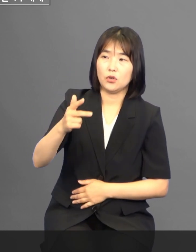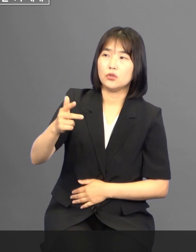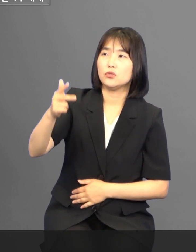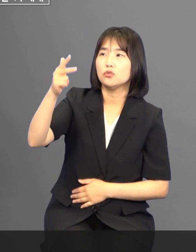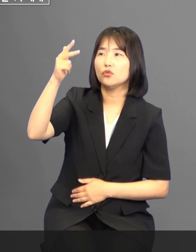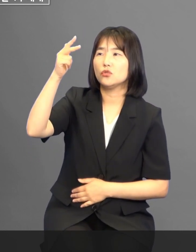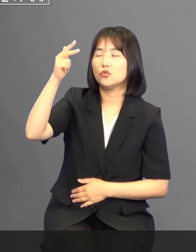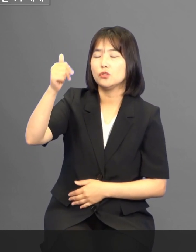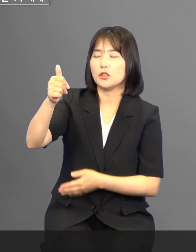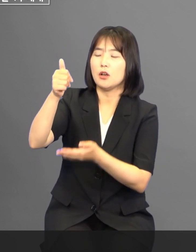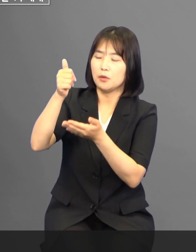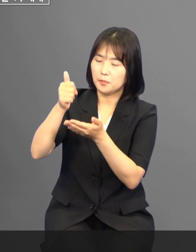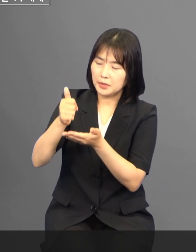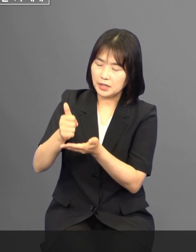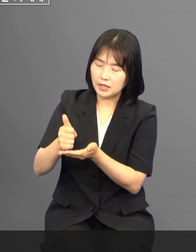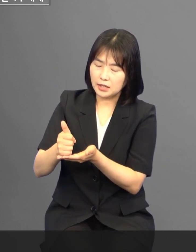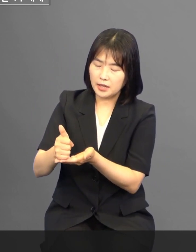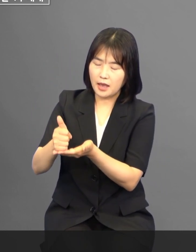하소서.